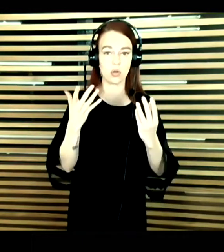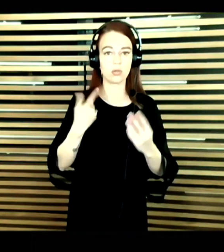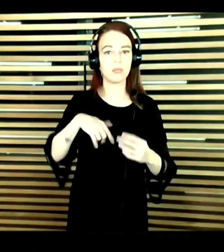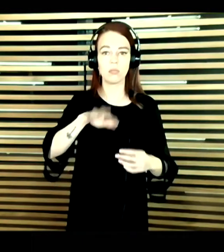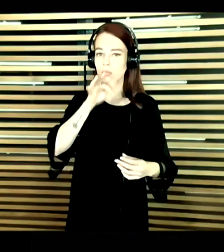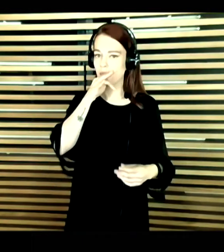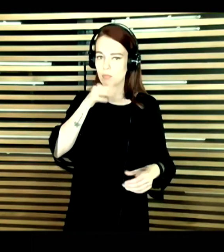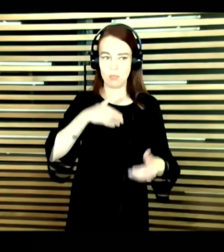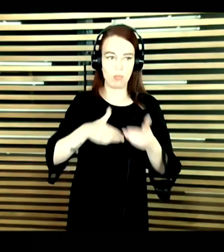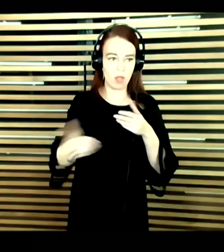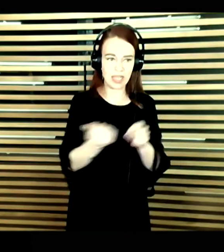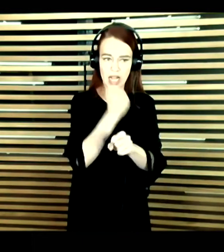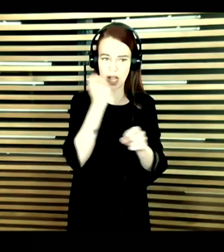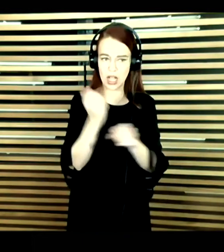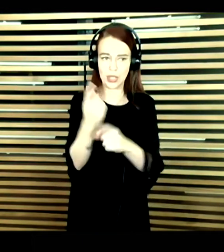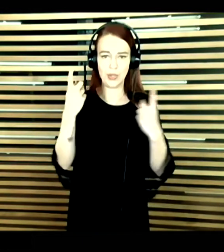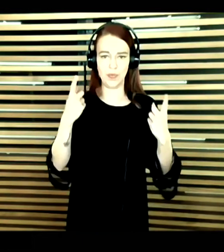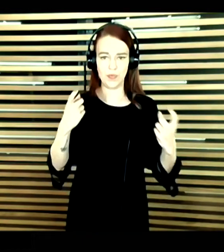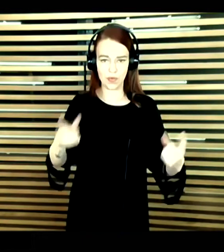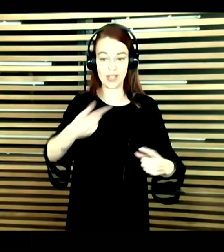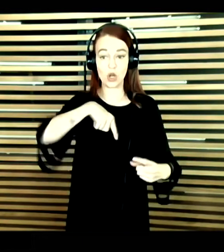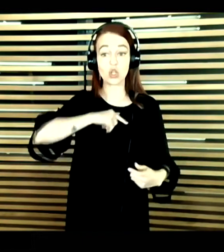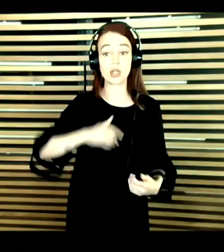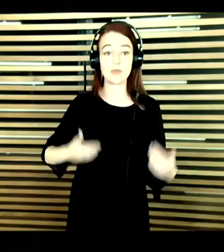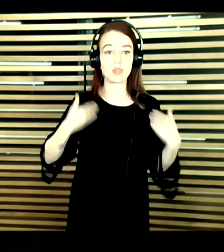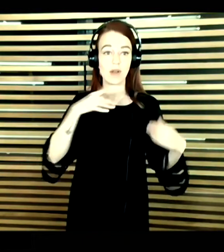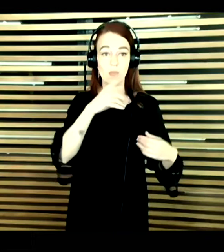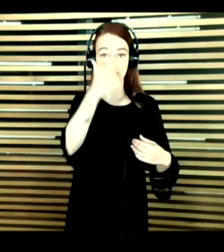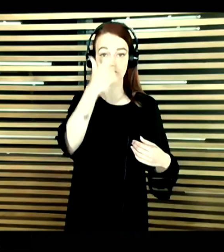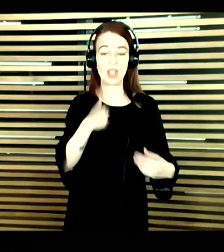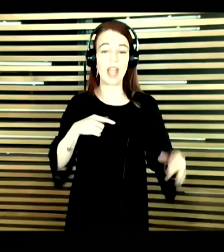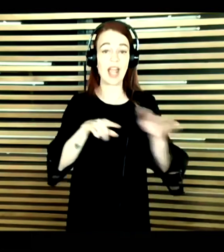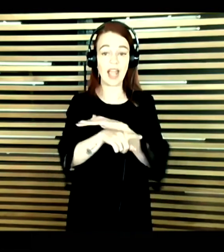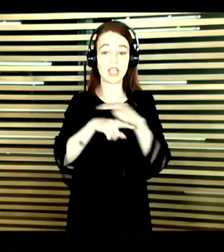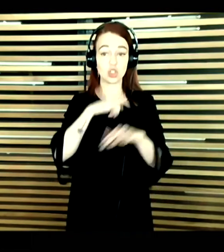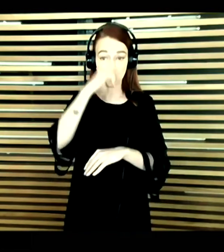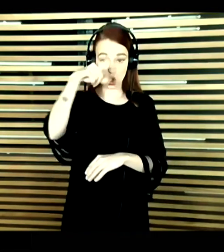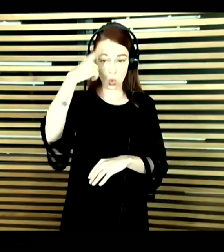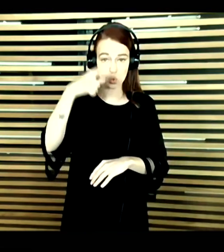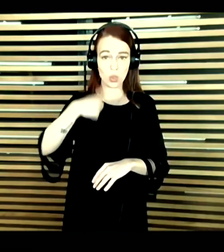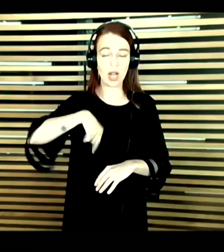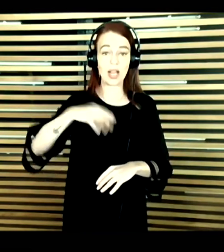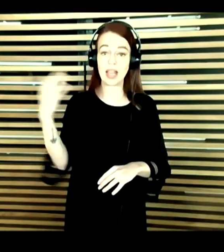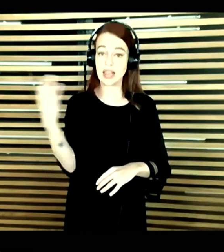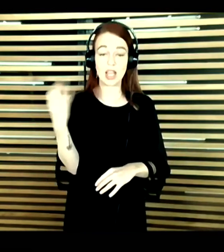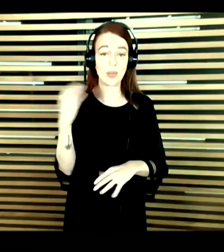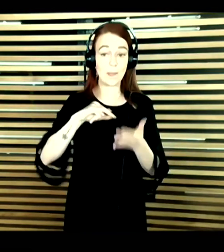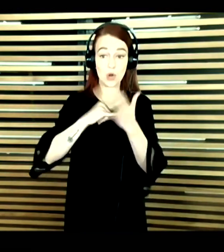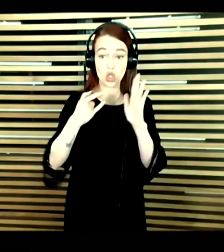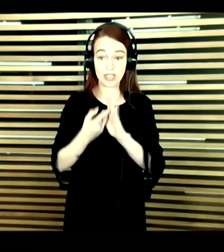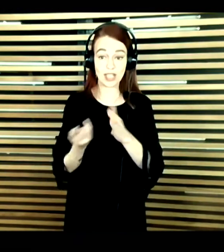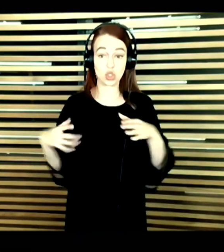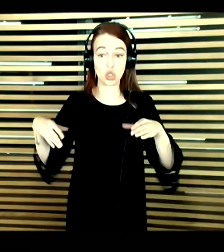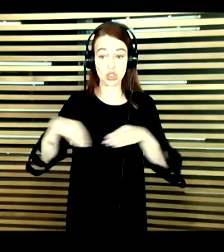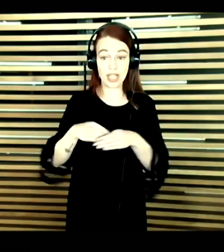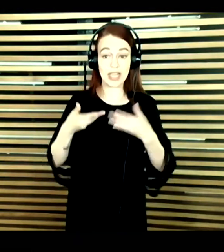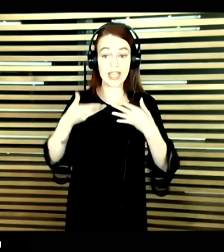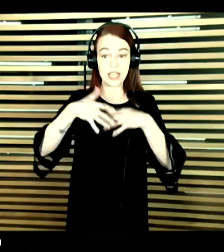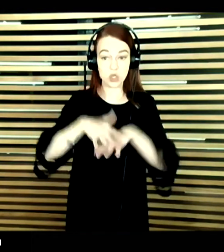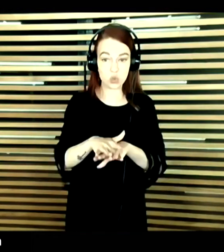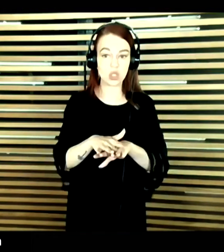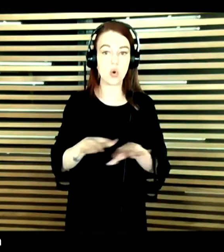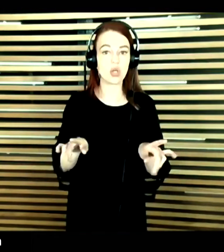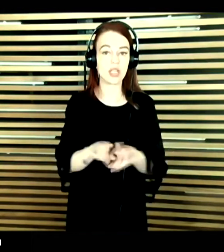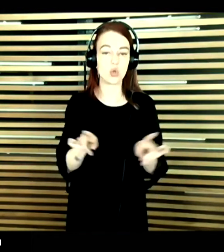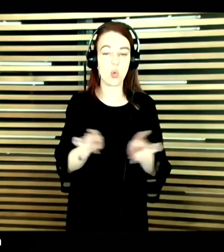por realizar y es nuestra responsabilidad como gestores culturales dar cabida a los proyectos inclusivos como una parte más del